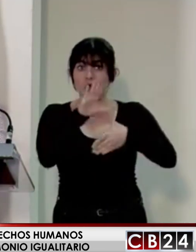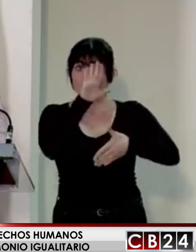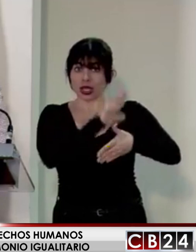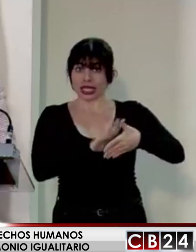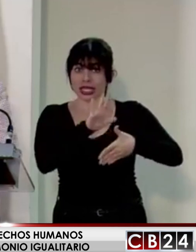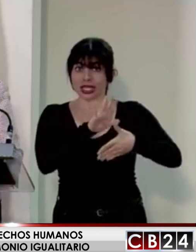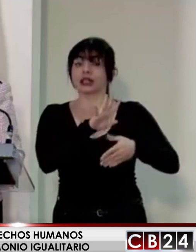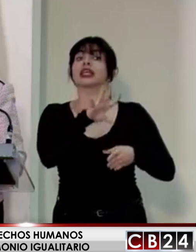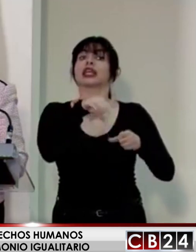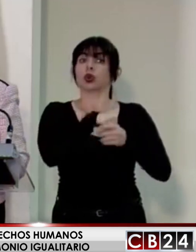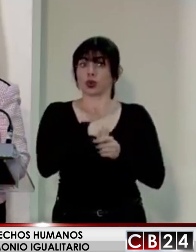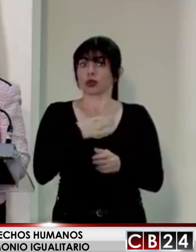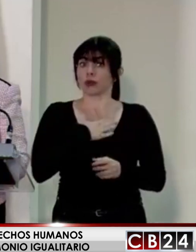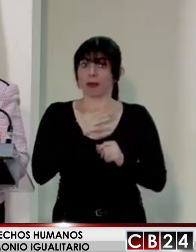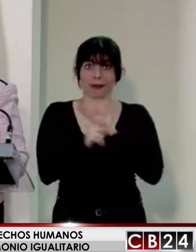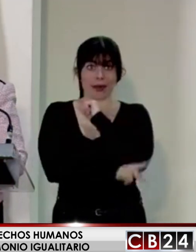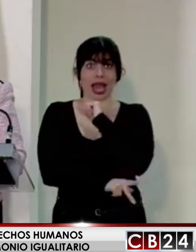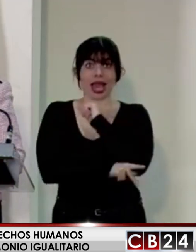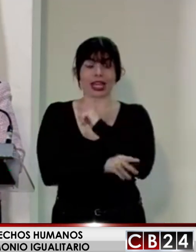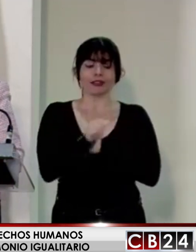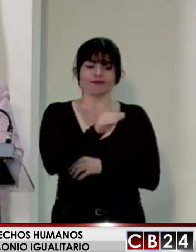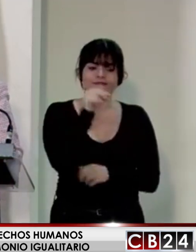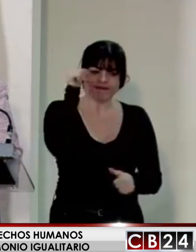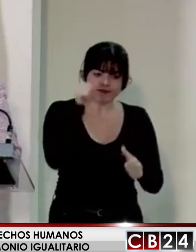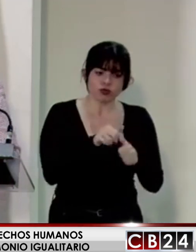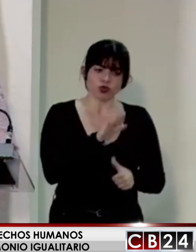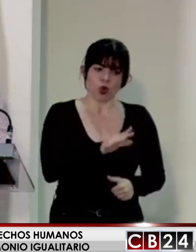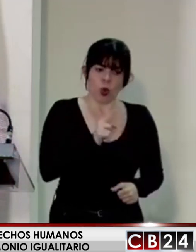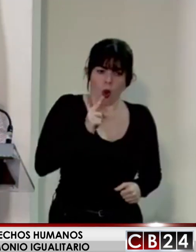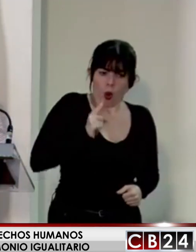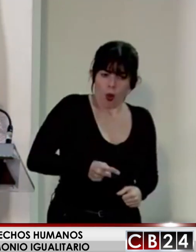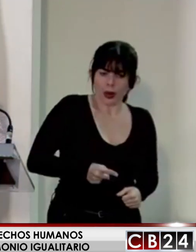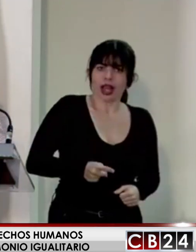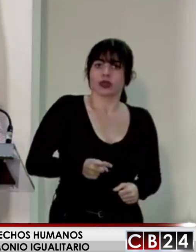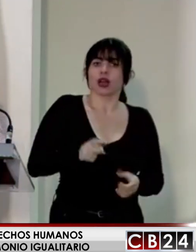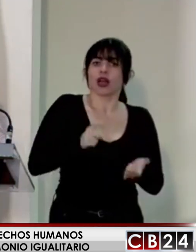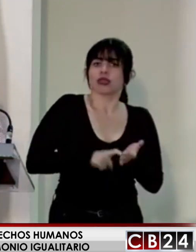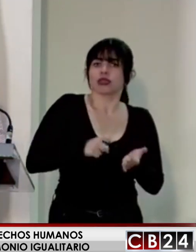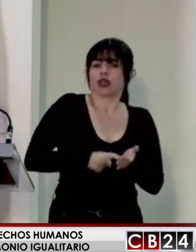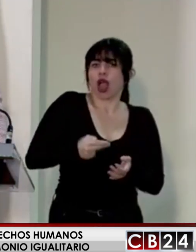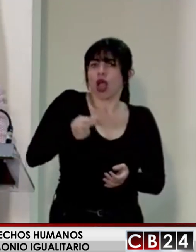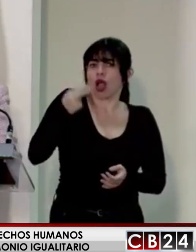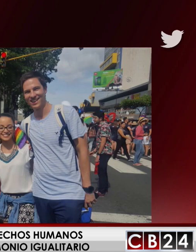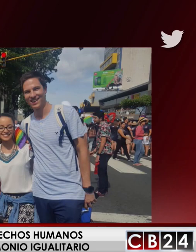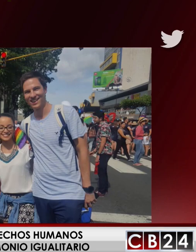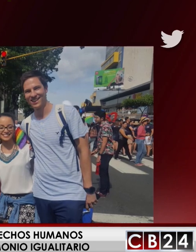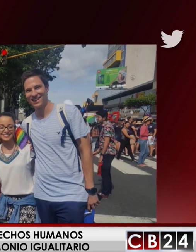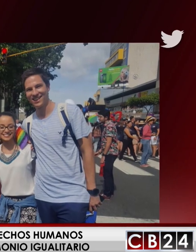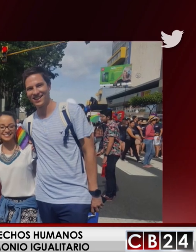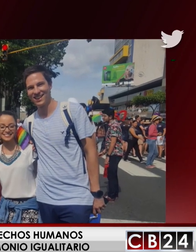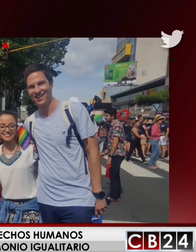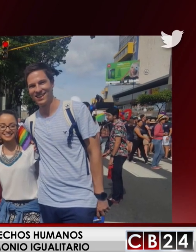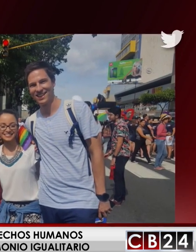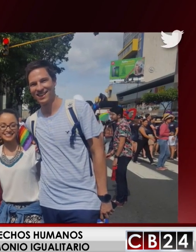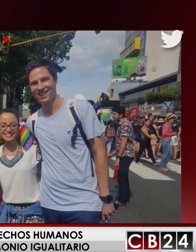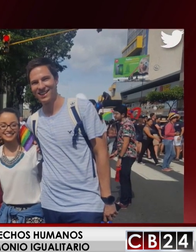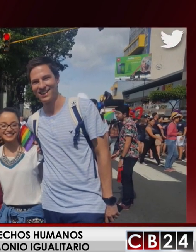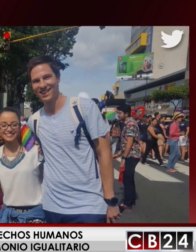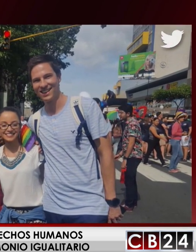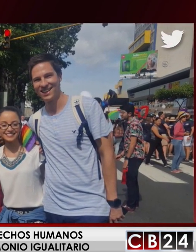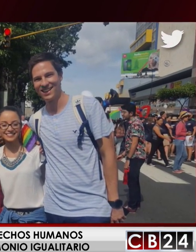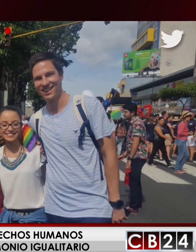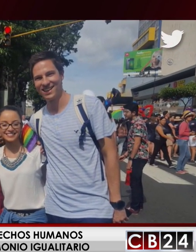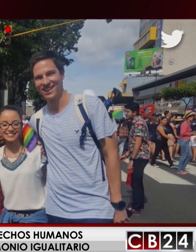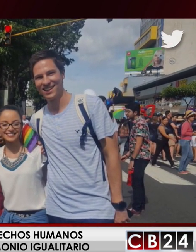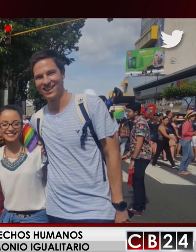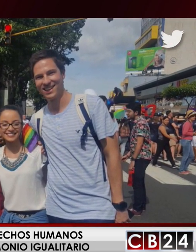incluyendo el nuestro, su obligación y deuda histórica para esta población. La primera consulta enviada por la